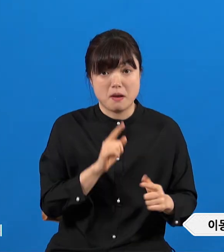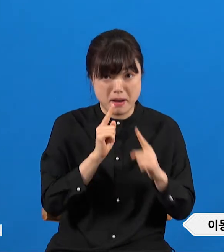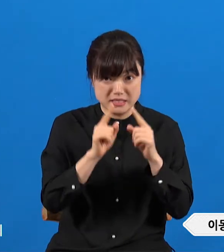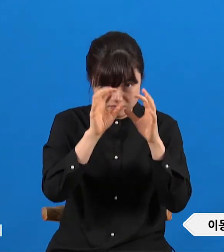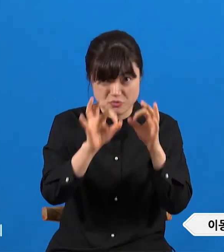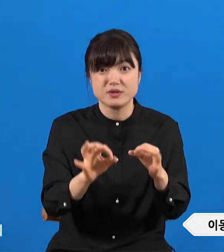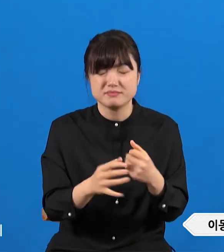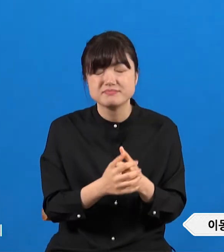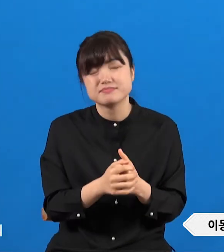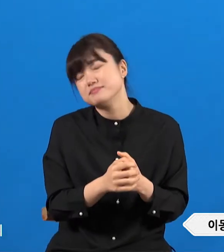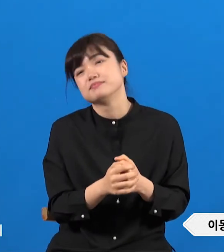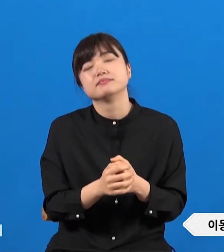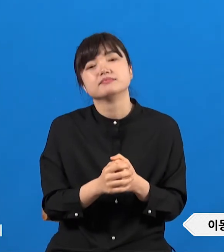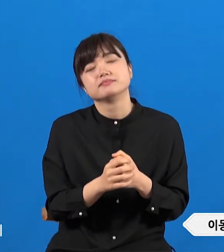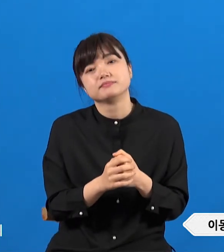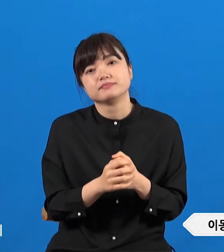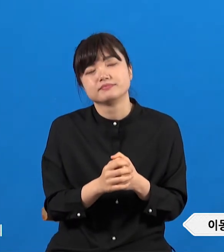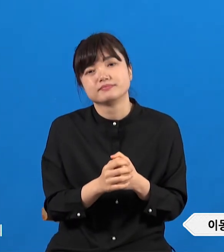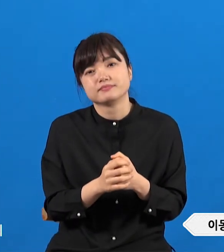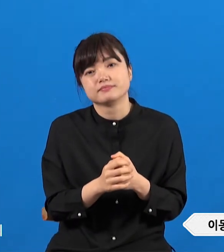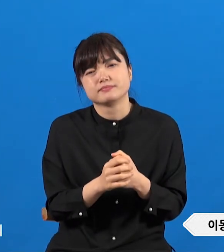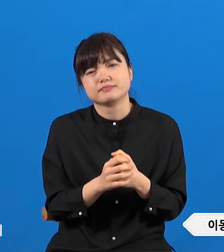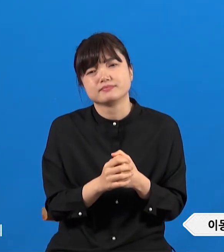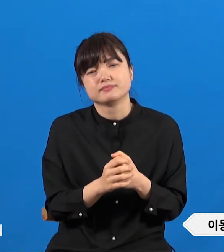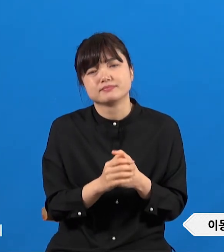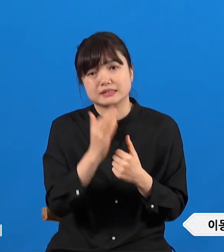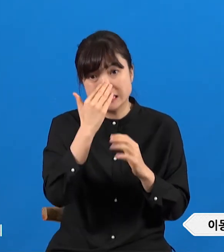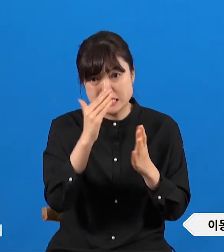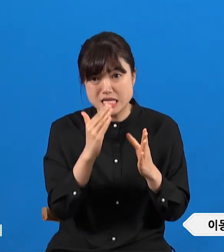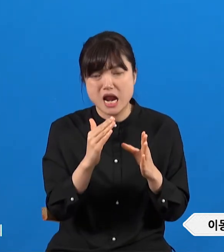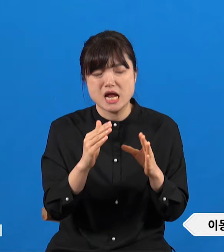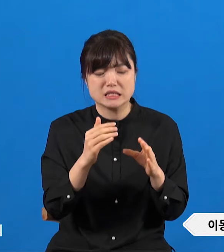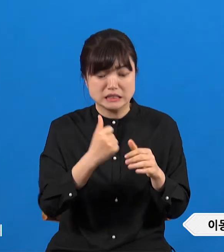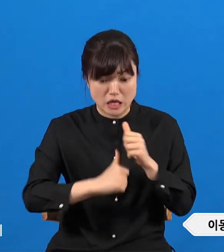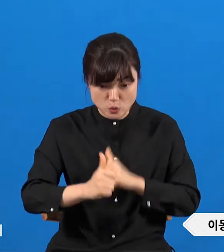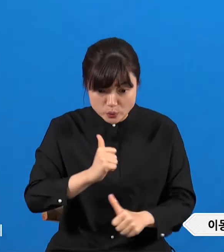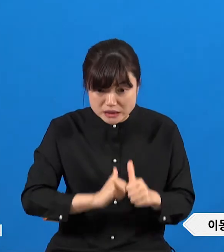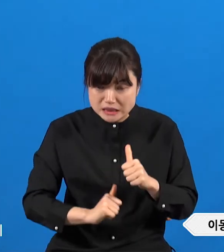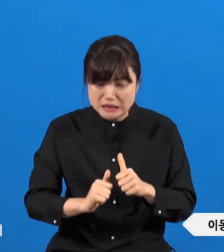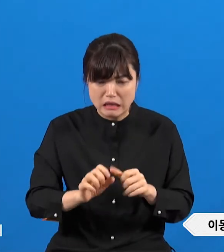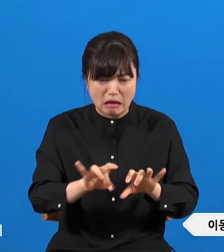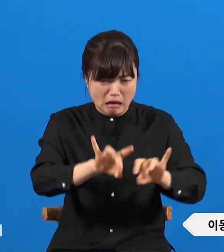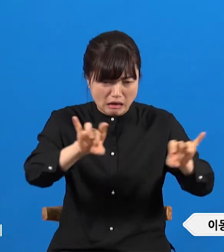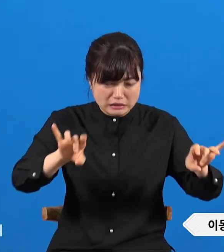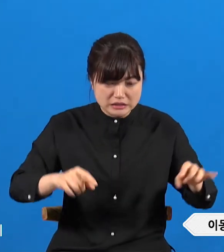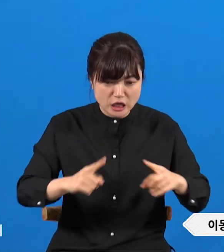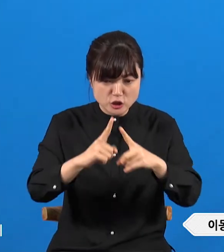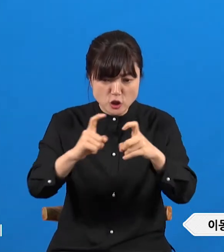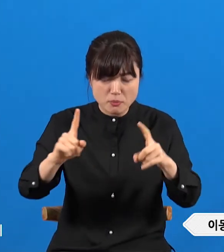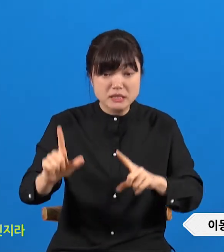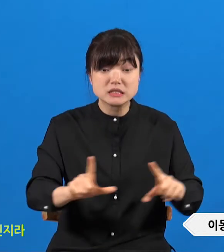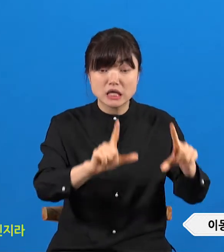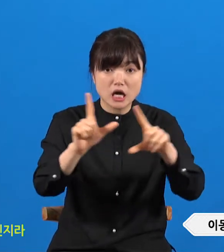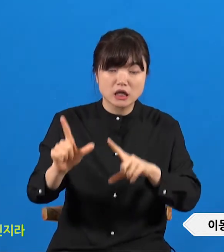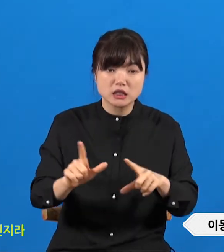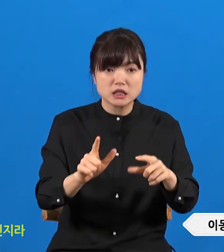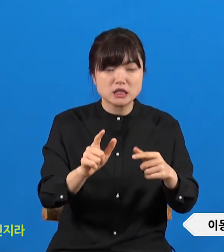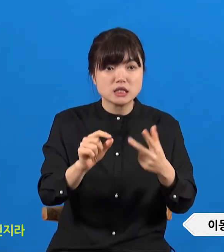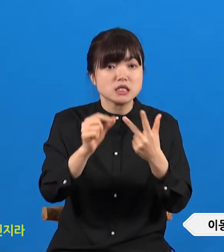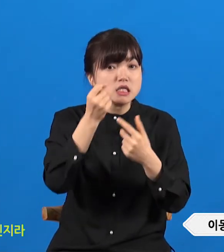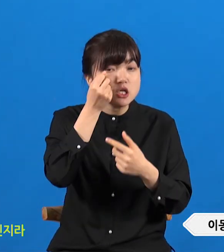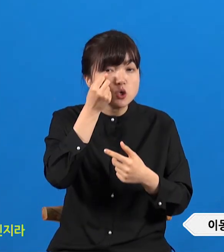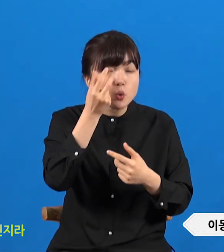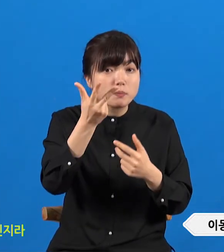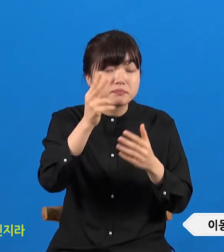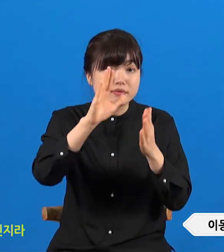시작되는 1절 말씀을 함께 같이 읽겠습니다. 시작. 이스라엘 자손이 각자의 성읍에 살았더니 7째 달에